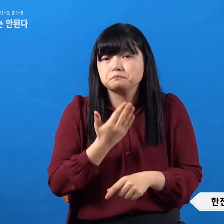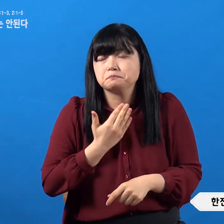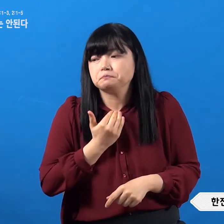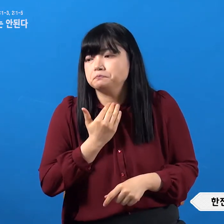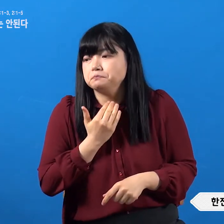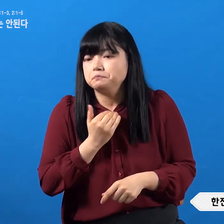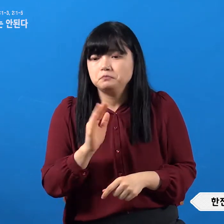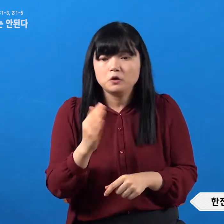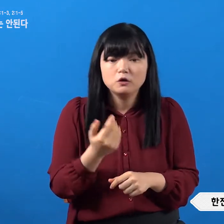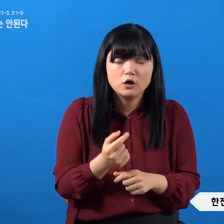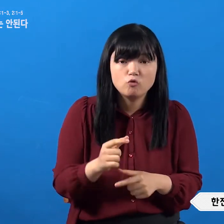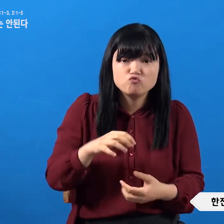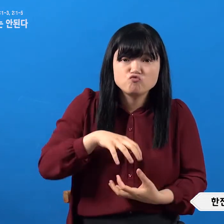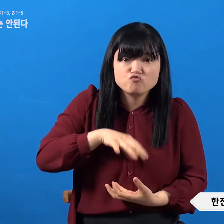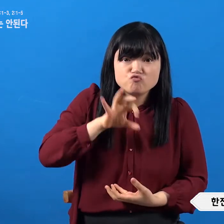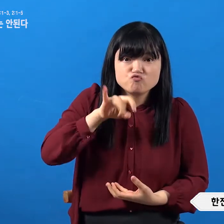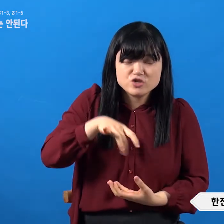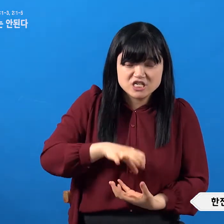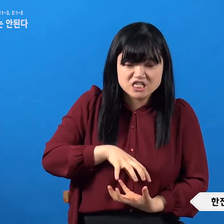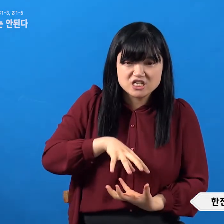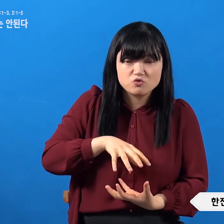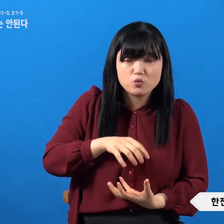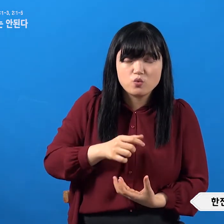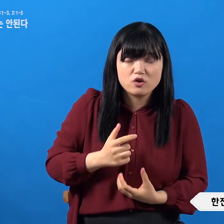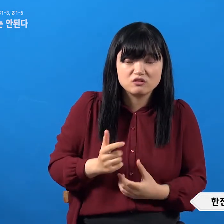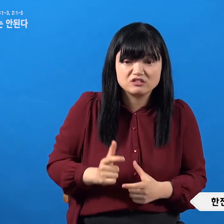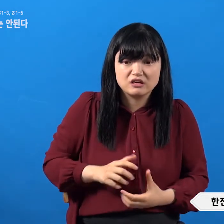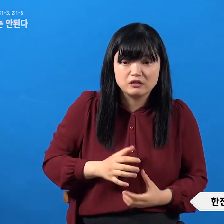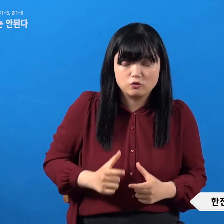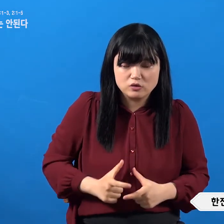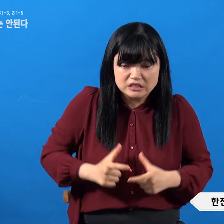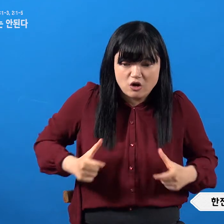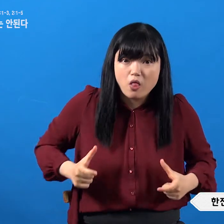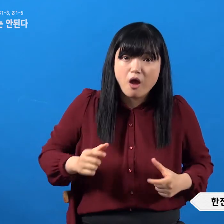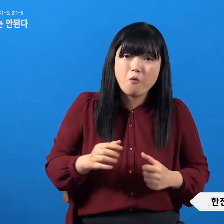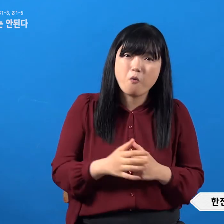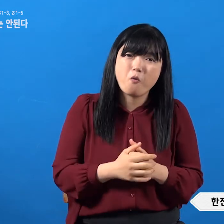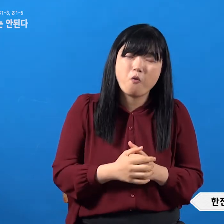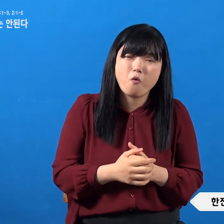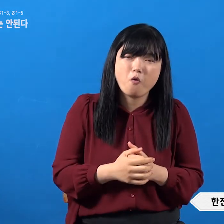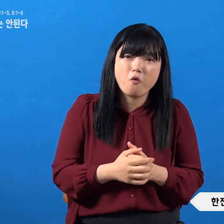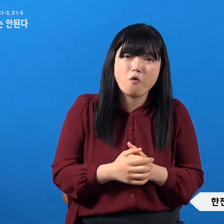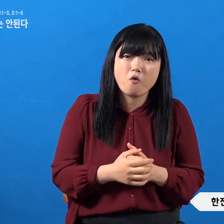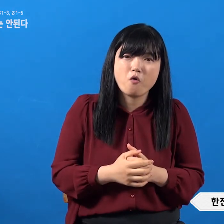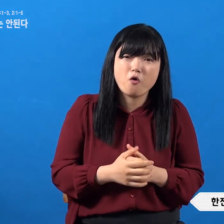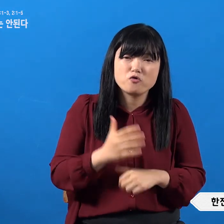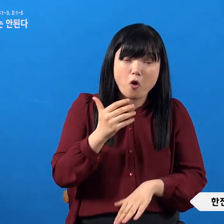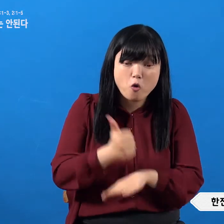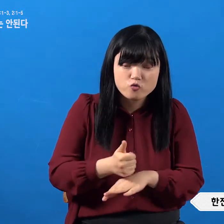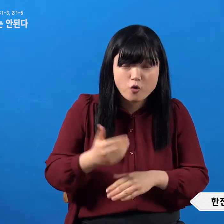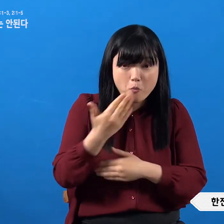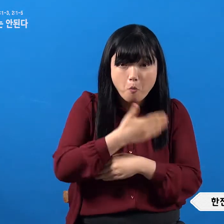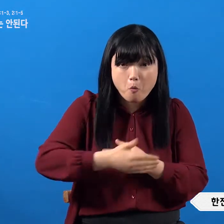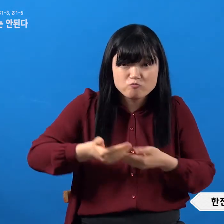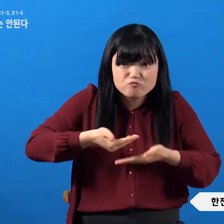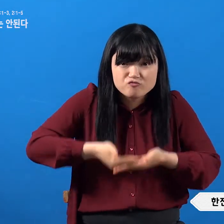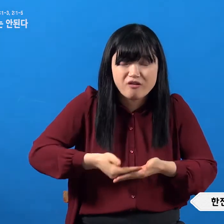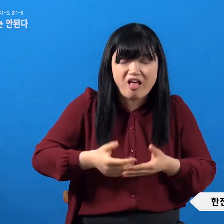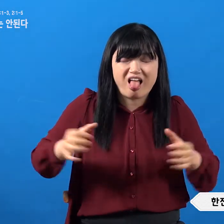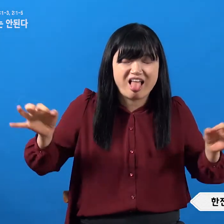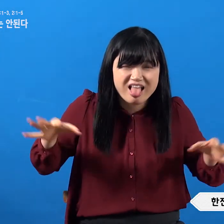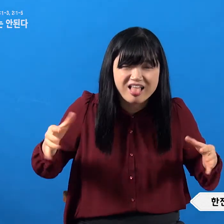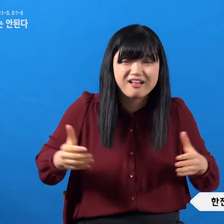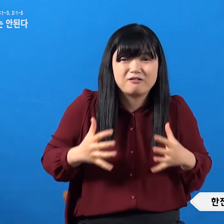불어나고 그러다 보면 위도 늘어나고 욕구도 강해지고 엄청나게. 그래서 몸무게가 순식간에